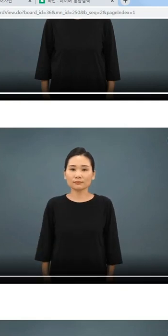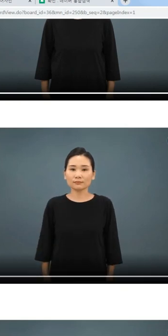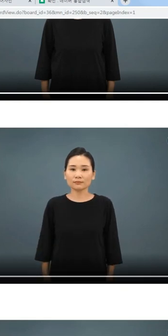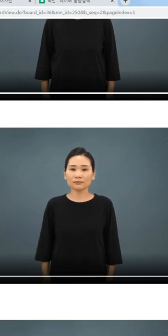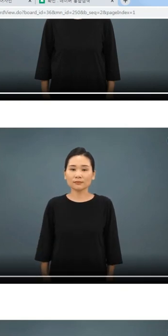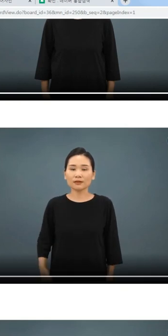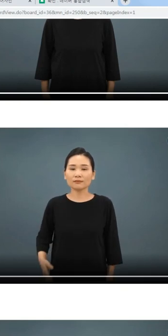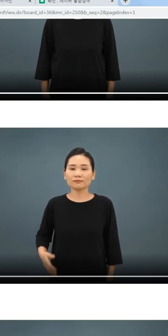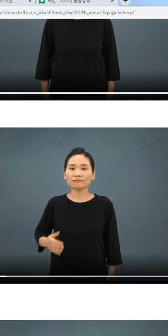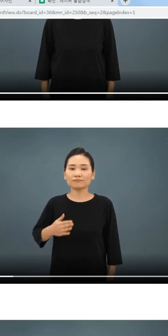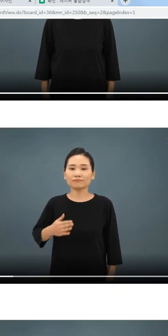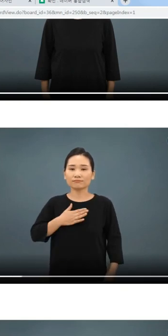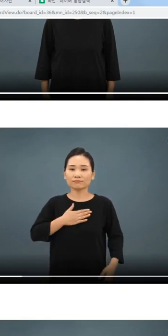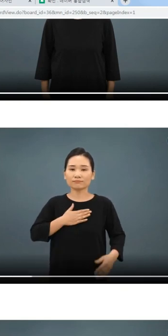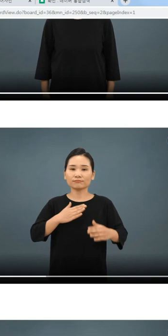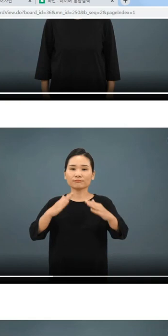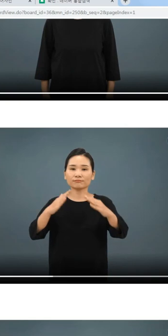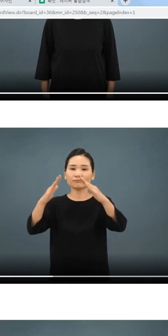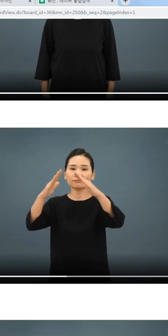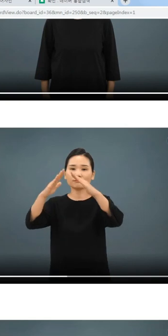감정이 나타나는데 이거 뭐라고 해야 돼?